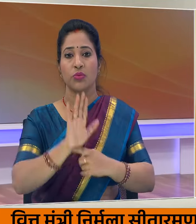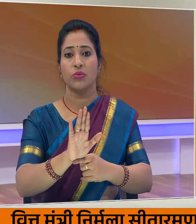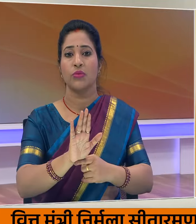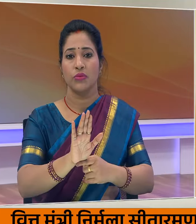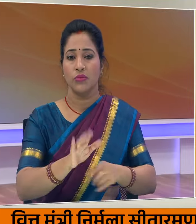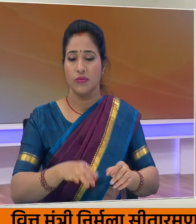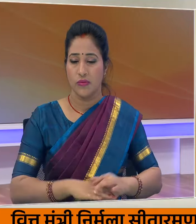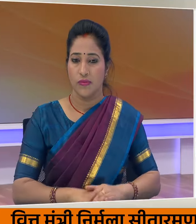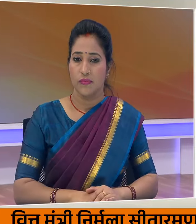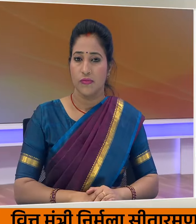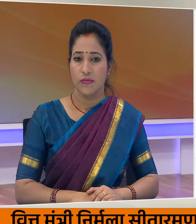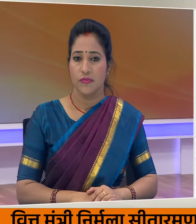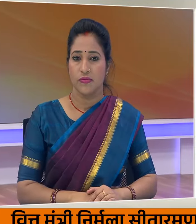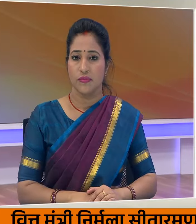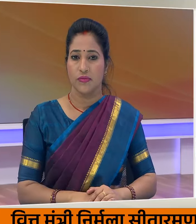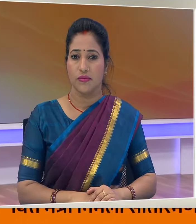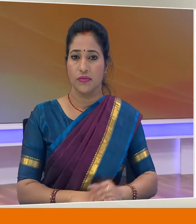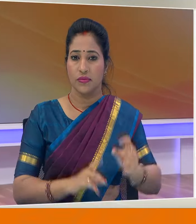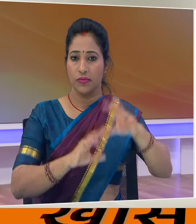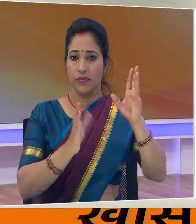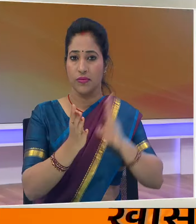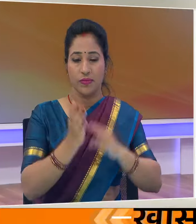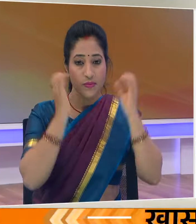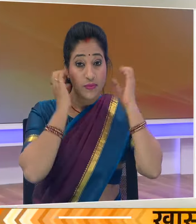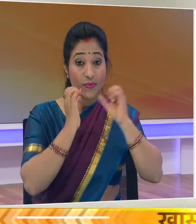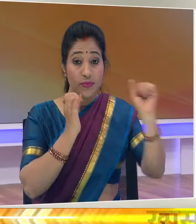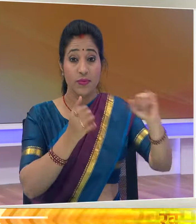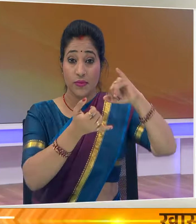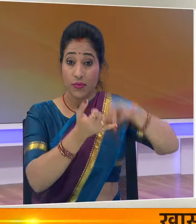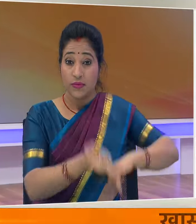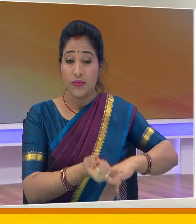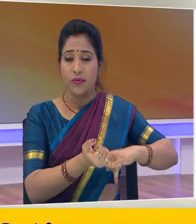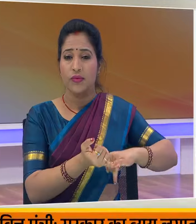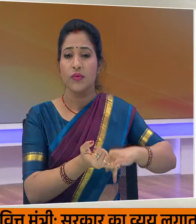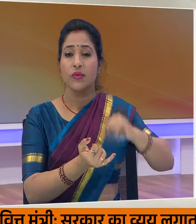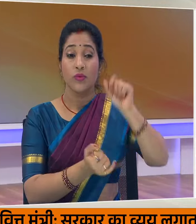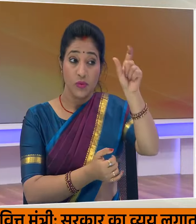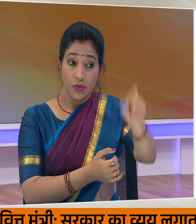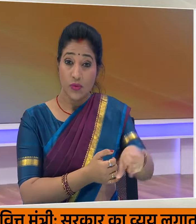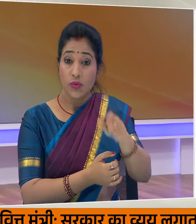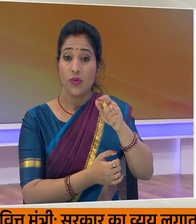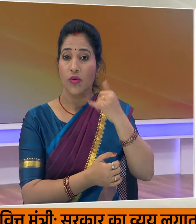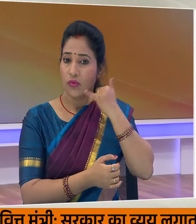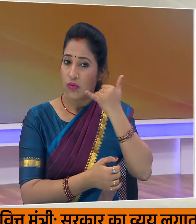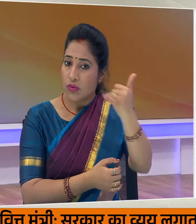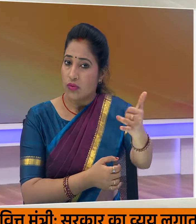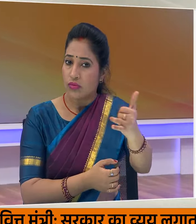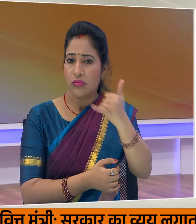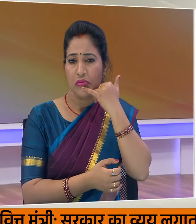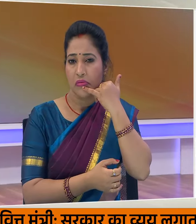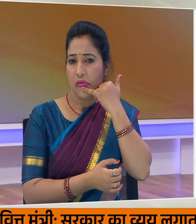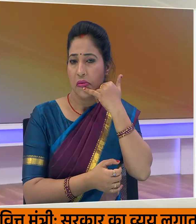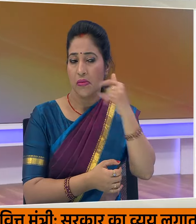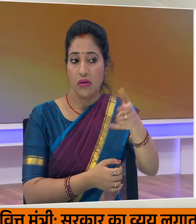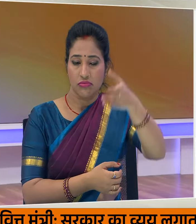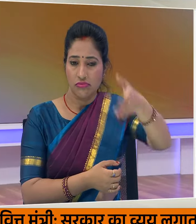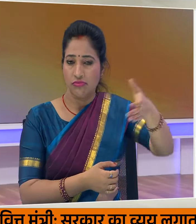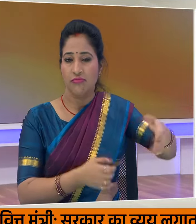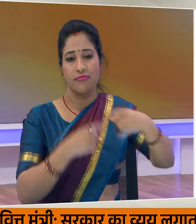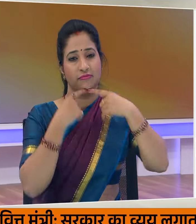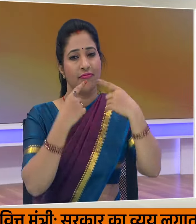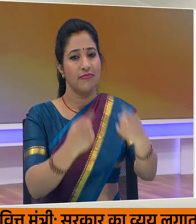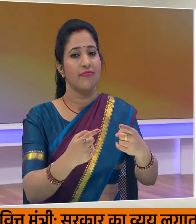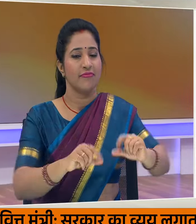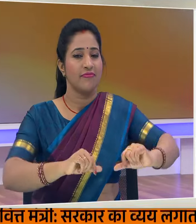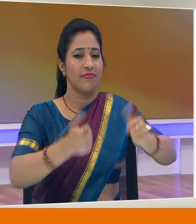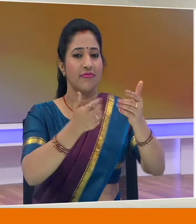है। और प्रधानमंत्री ने सरबजोत सिंह को फोन करके उनको इस जीत की बधाई भी